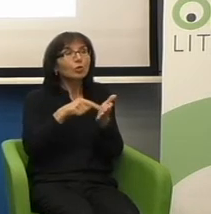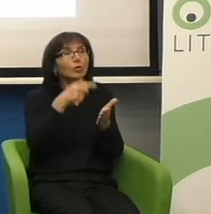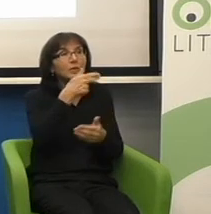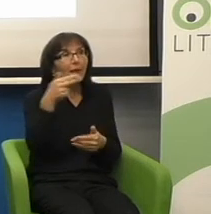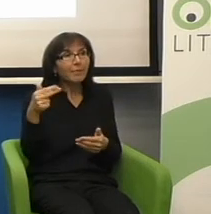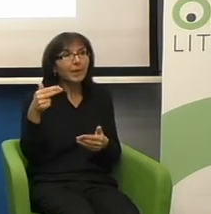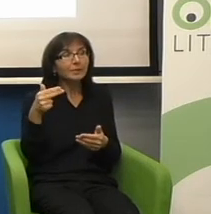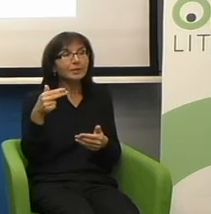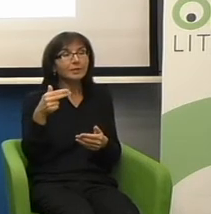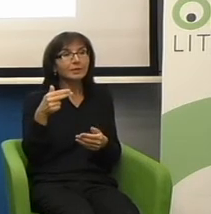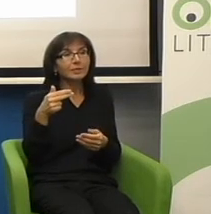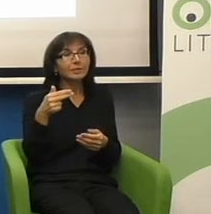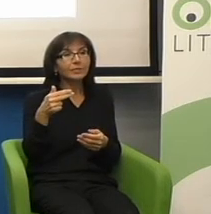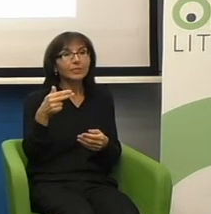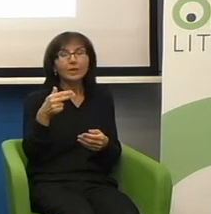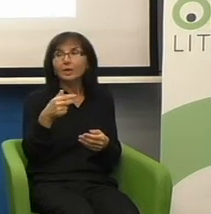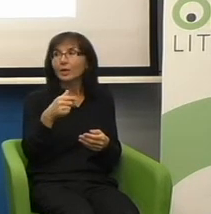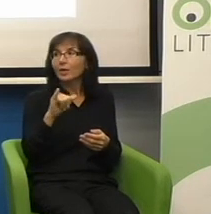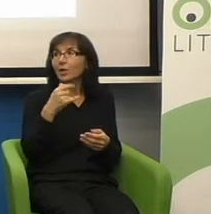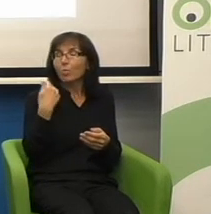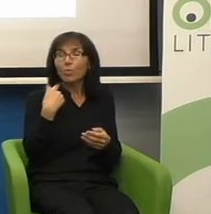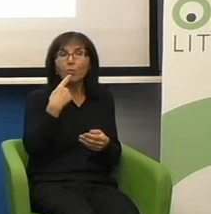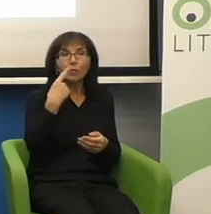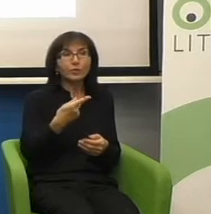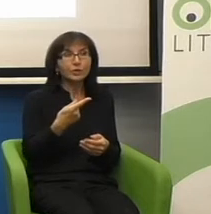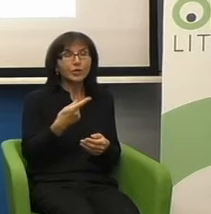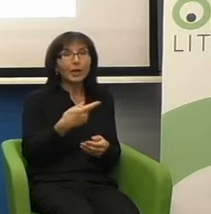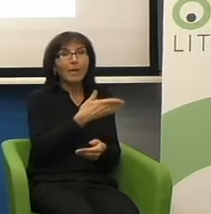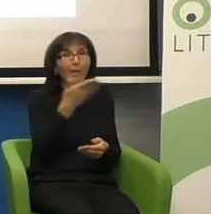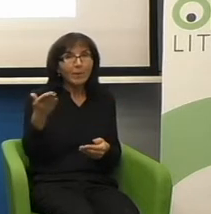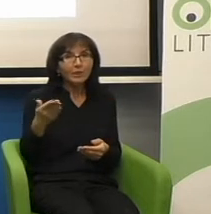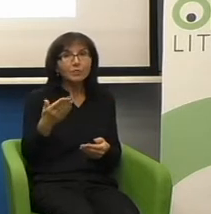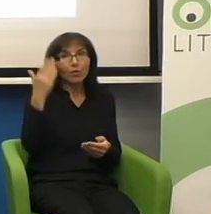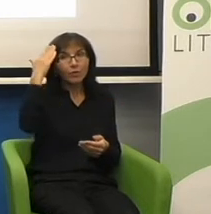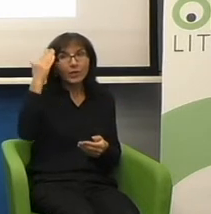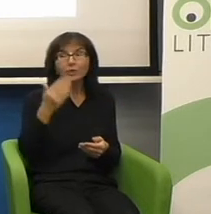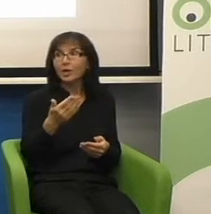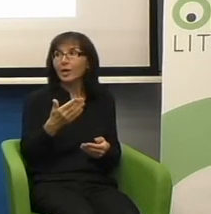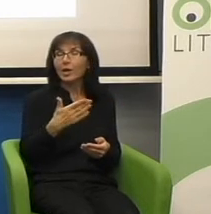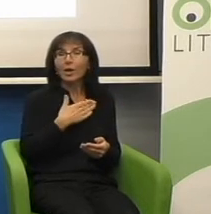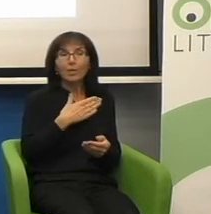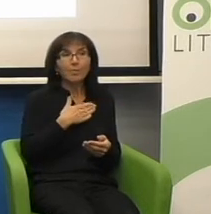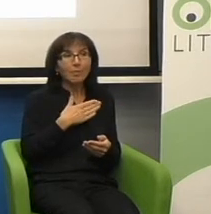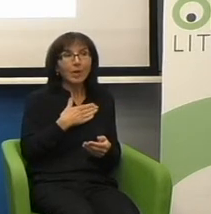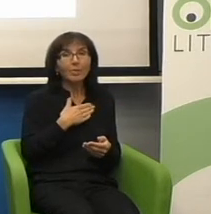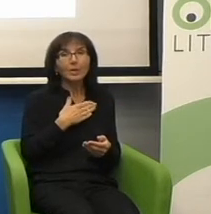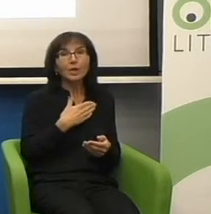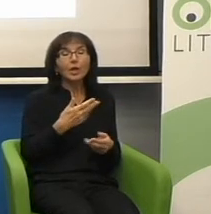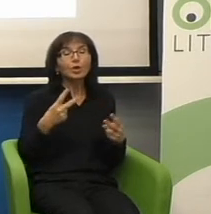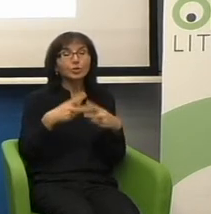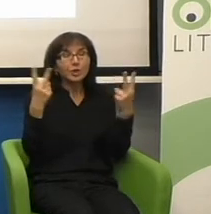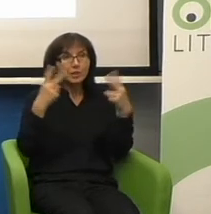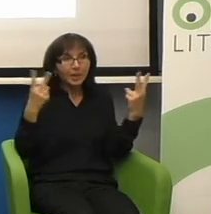tematu. Nie zostało to powiedziane, ale jak Państwo z pewnością się orientujecie, mamy przed sobą profesjonalnych